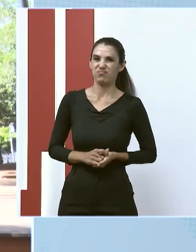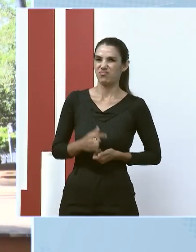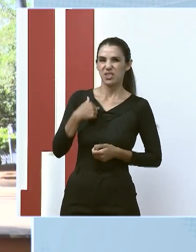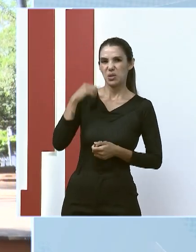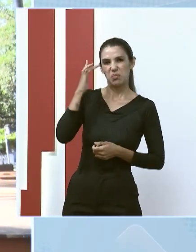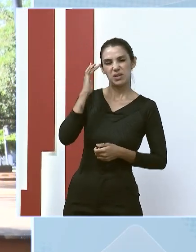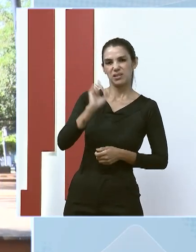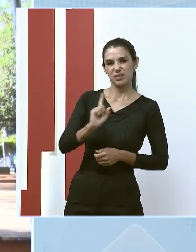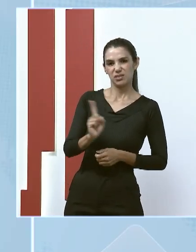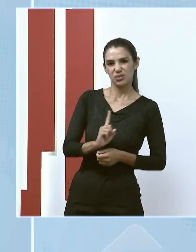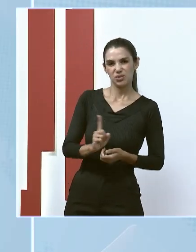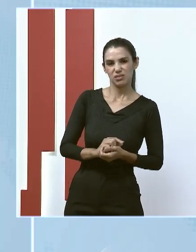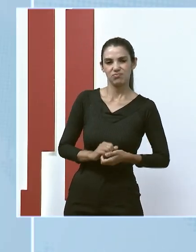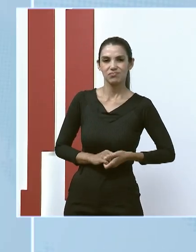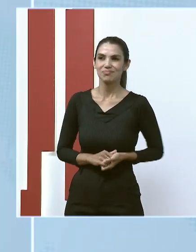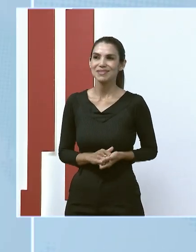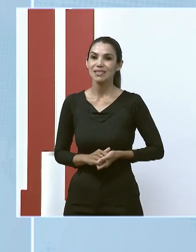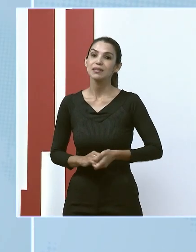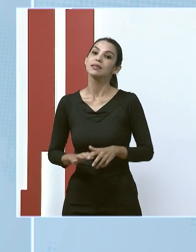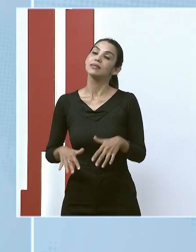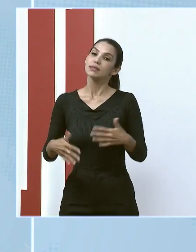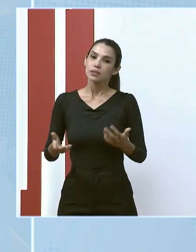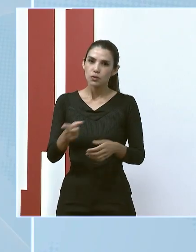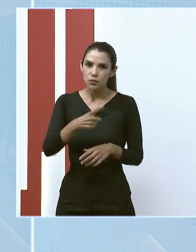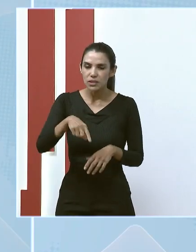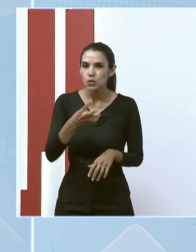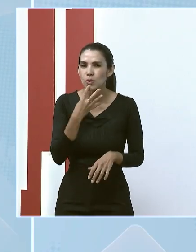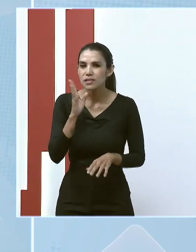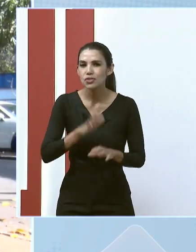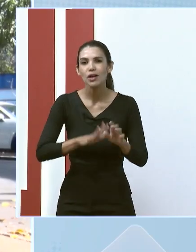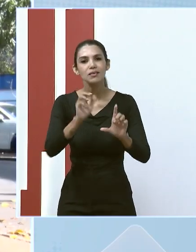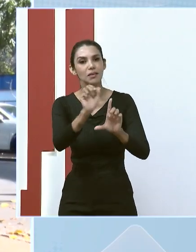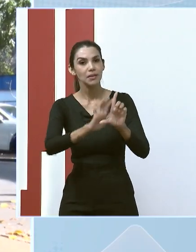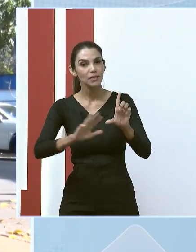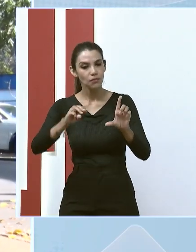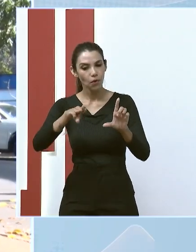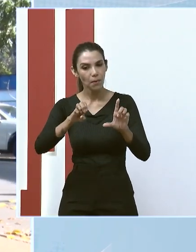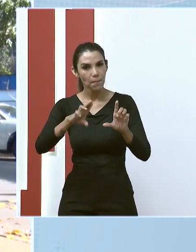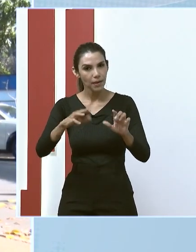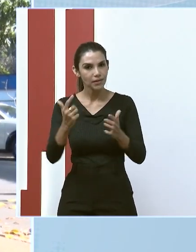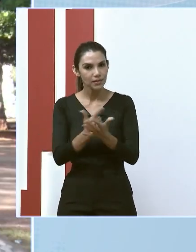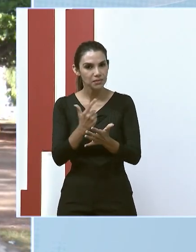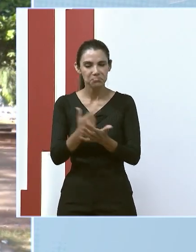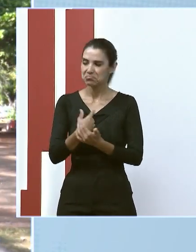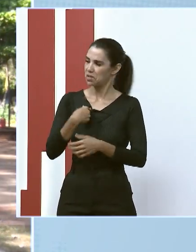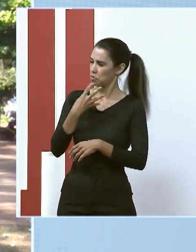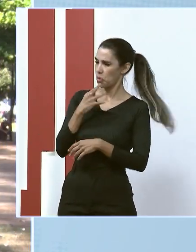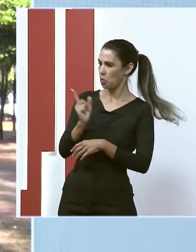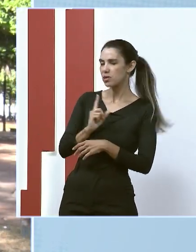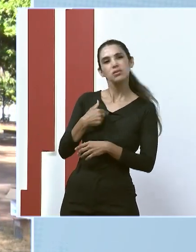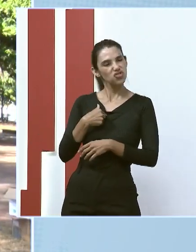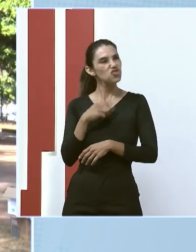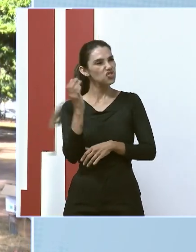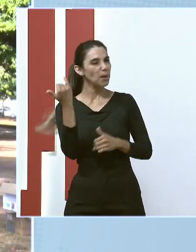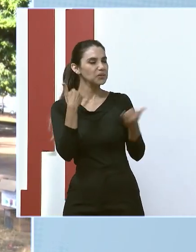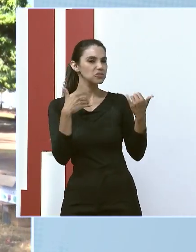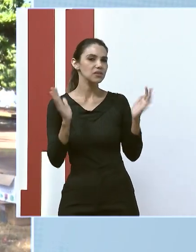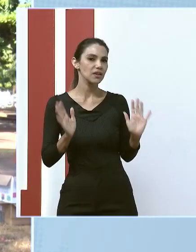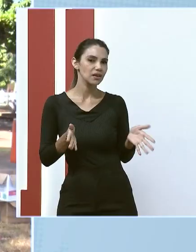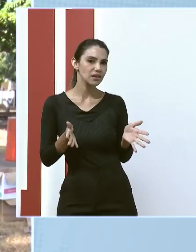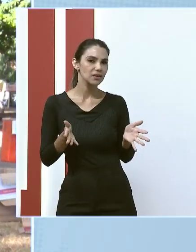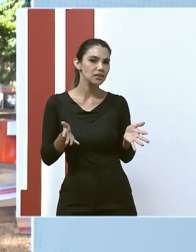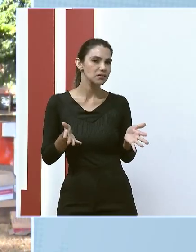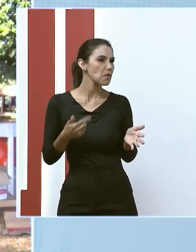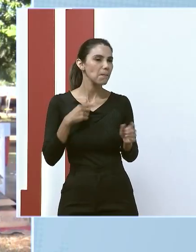Não muito. Você já conhece o MEC Livros? Não conheço. Ouvi falar, já ouvi falar. Nunca